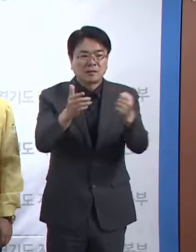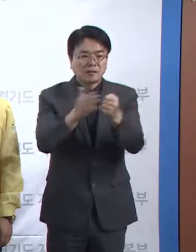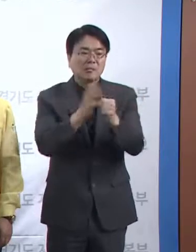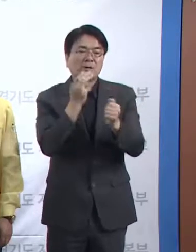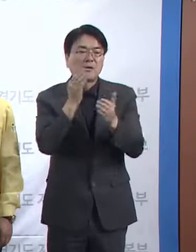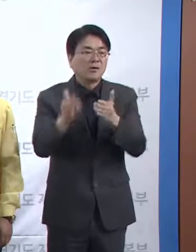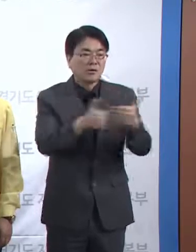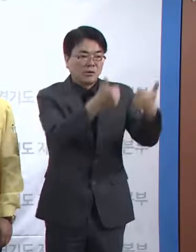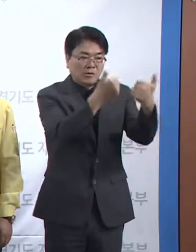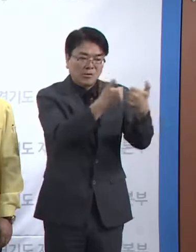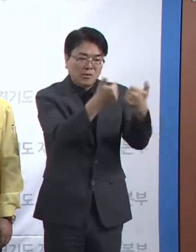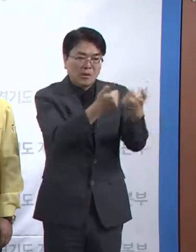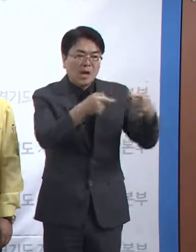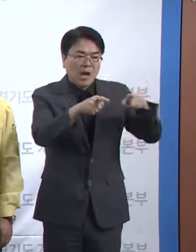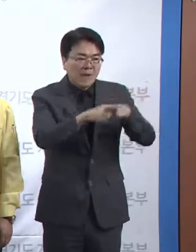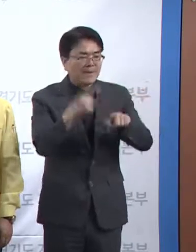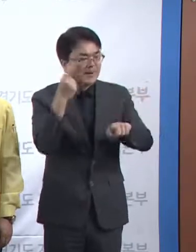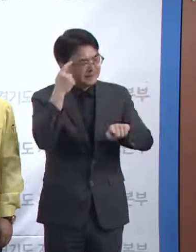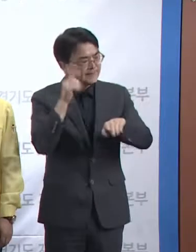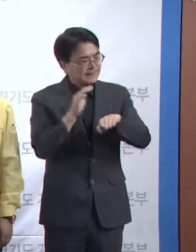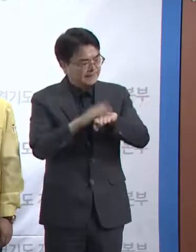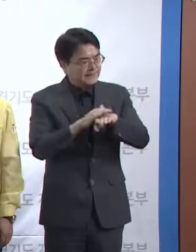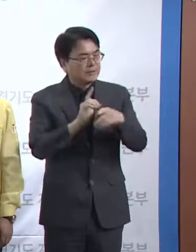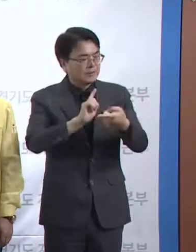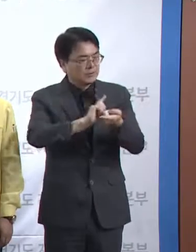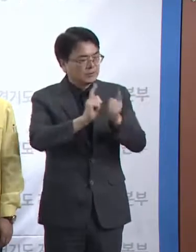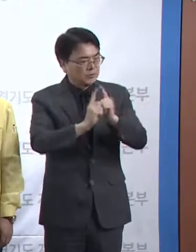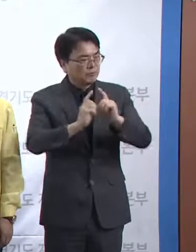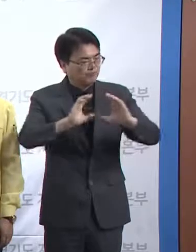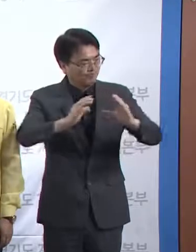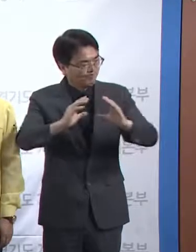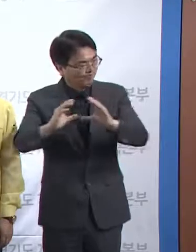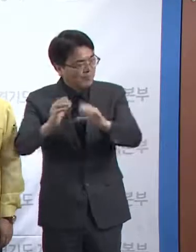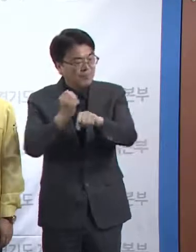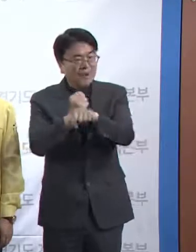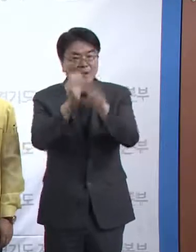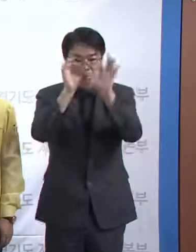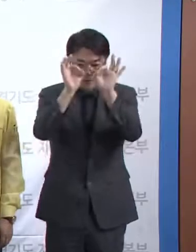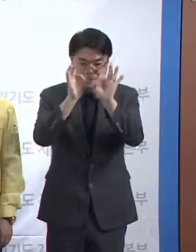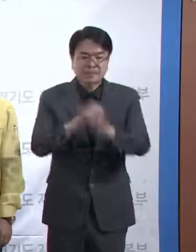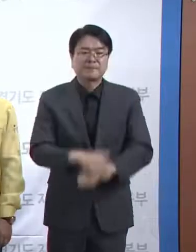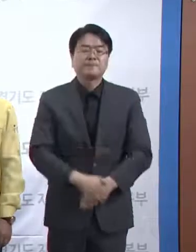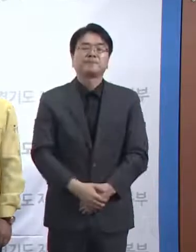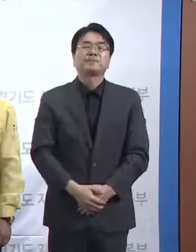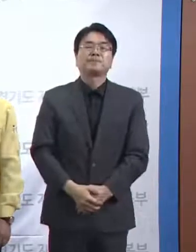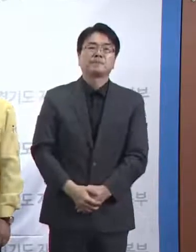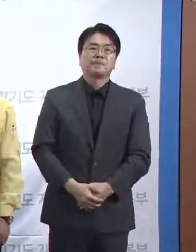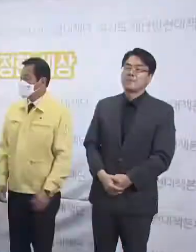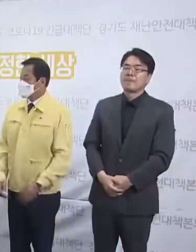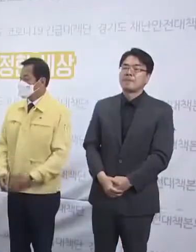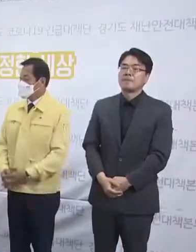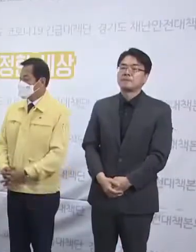함께 슬기롭게 논의를 한번 해보도록 하겠습니다. 다음은